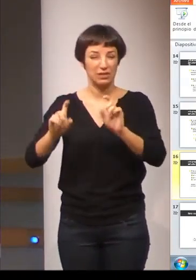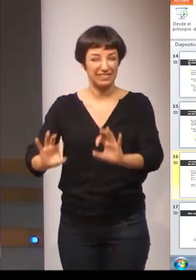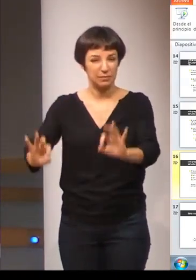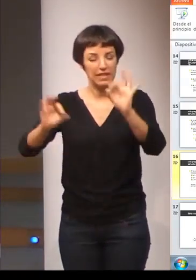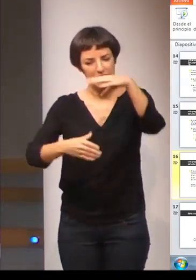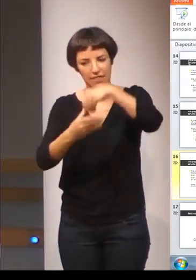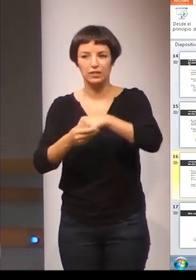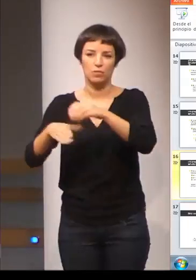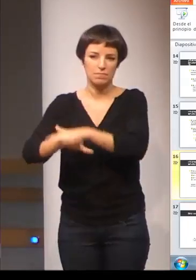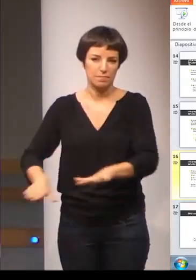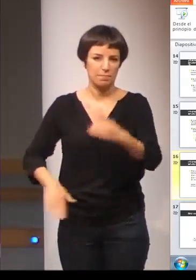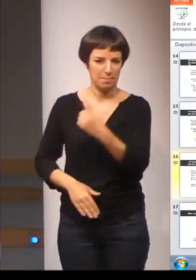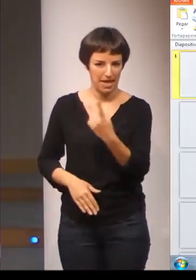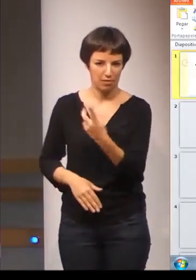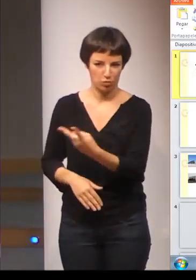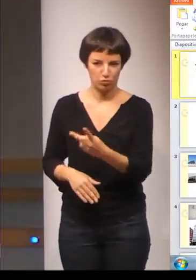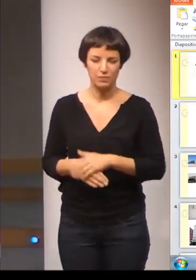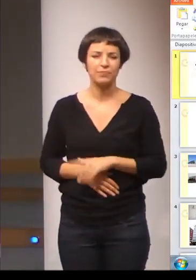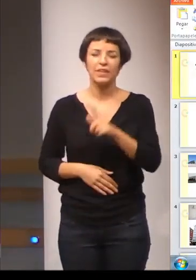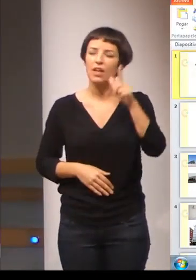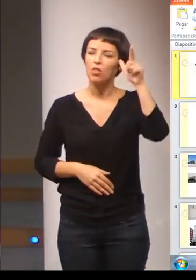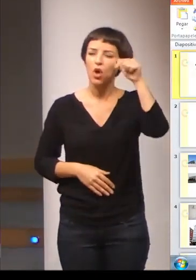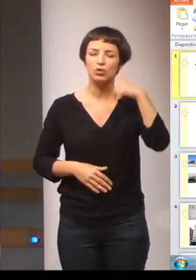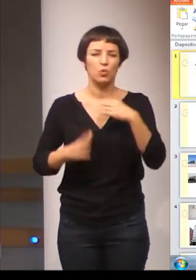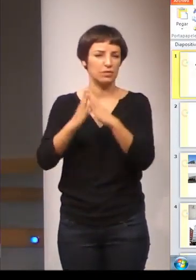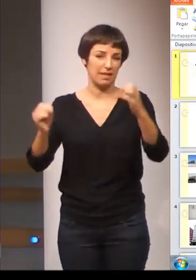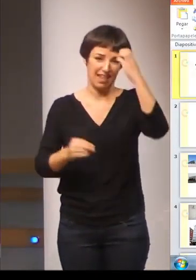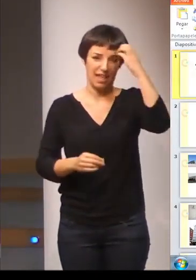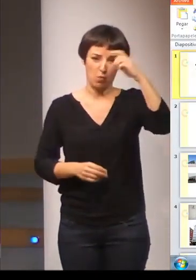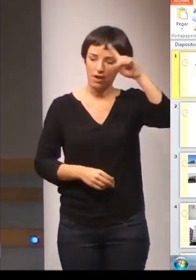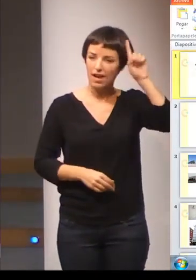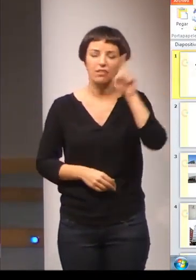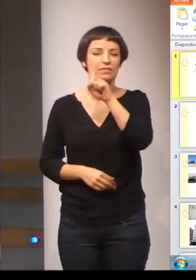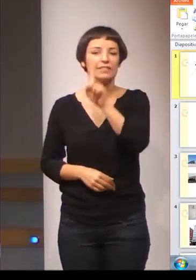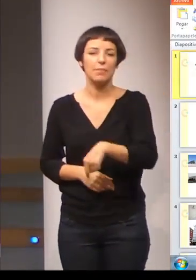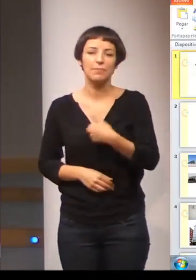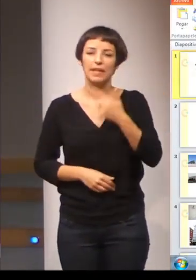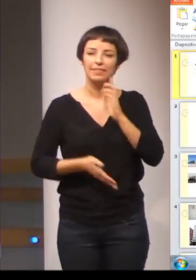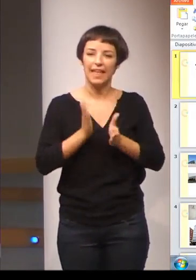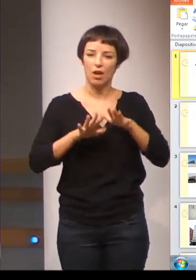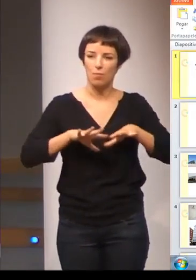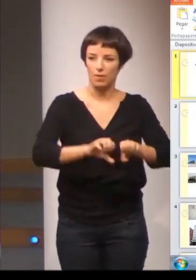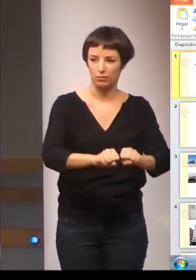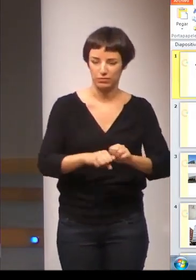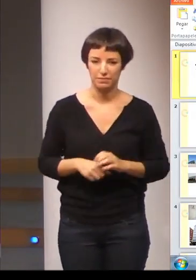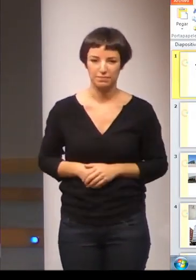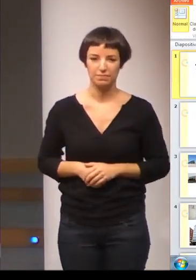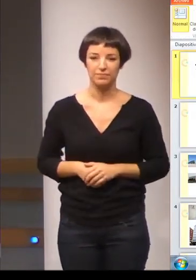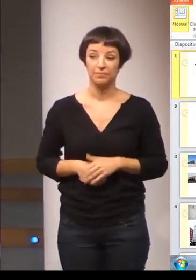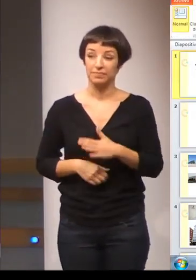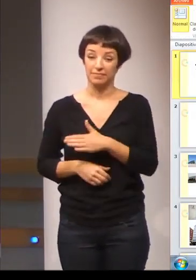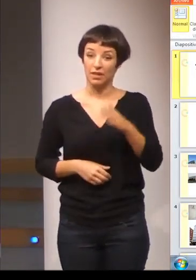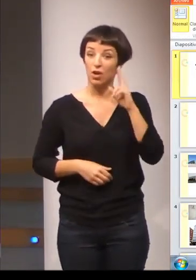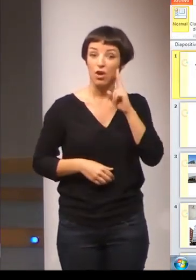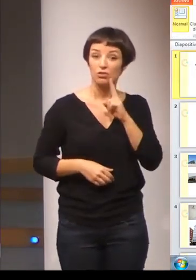educación infantil y primaria. Es doctor por la Universidad Rey Juan Carlos y también terapeuta ocupacional. Y por parte de José